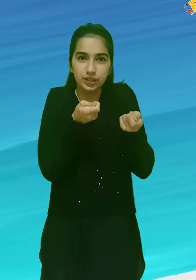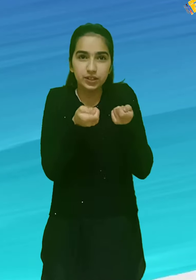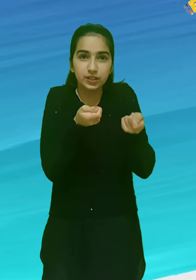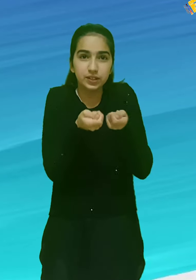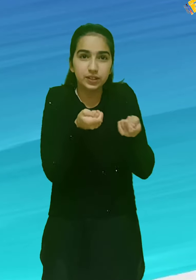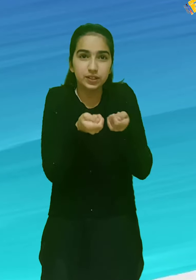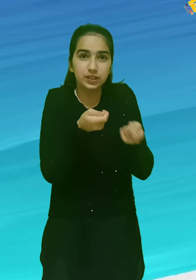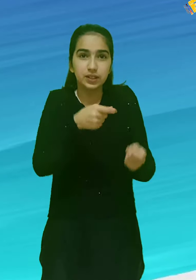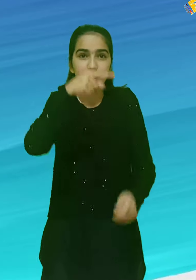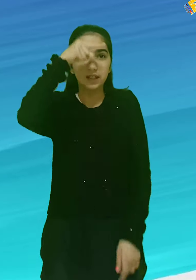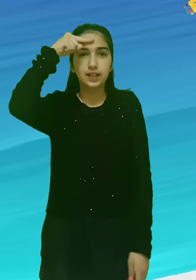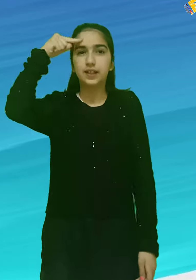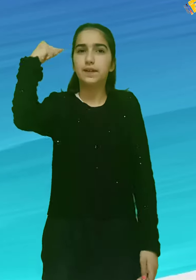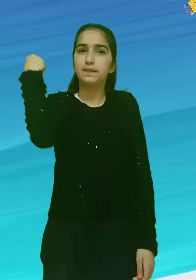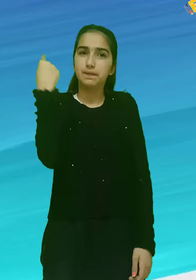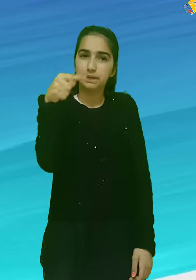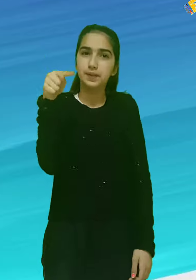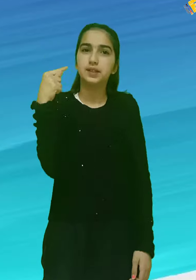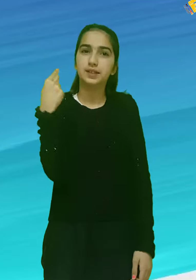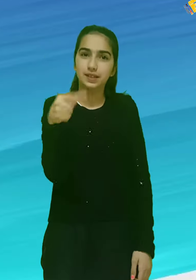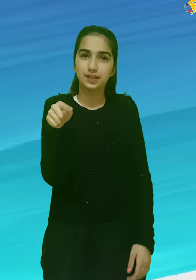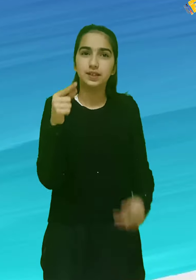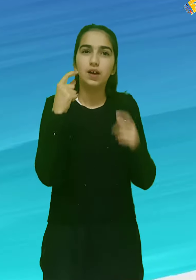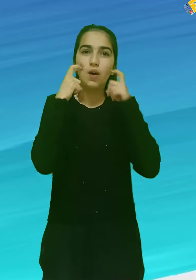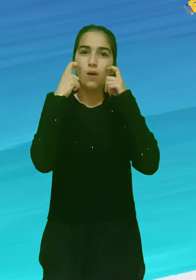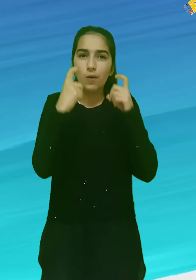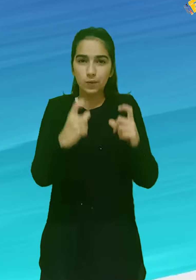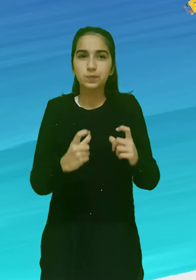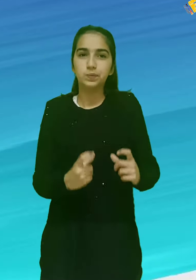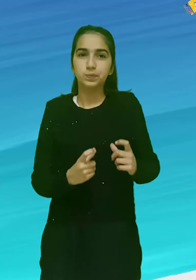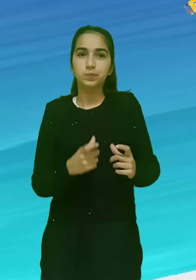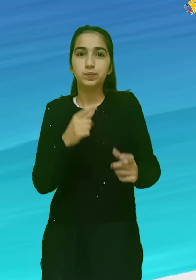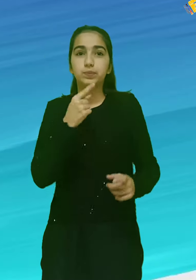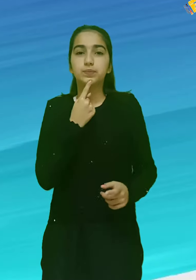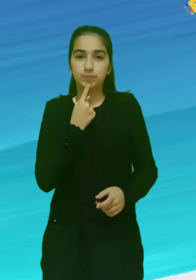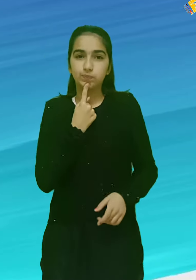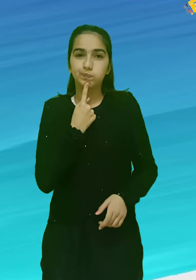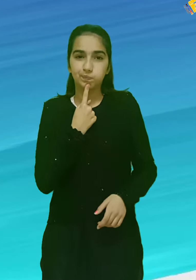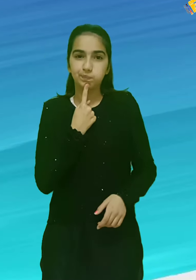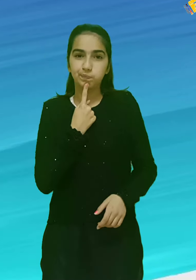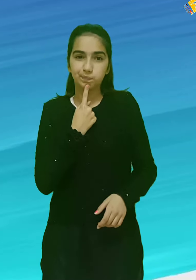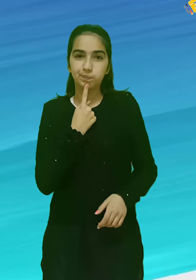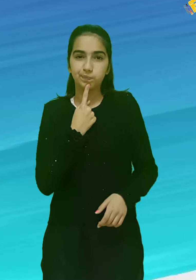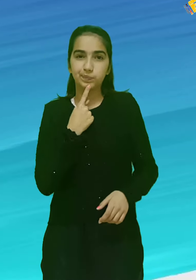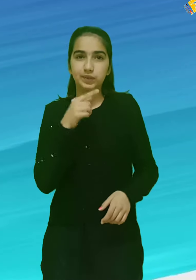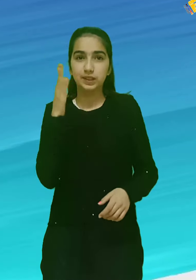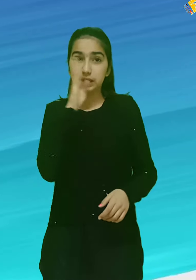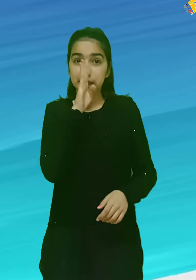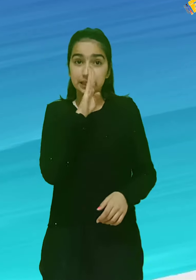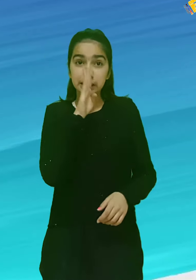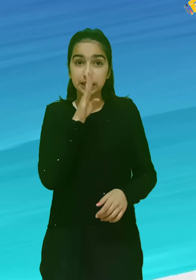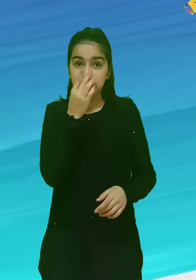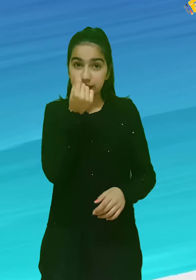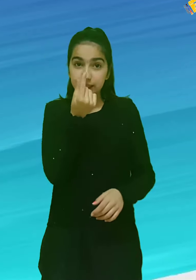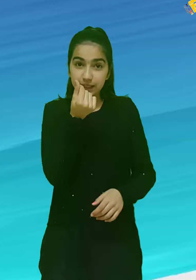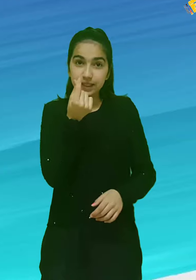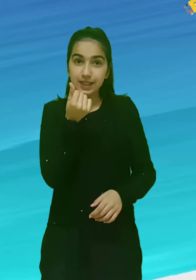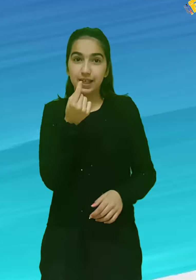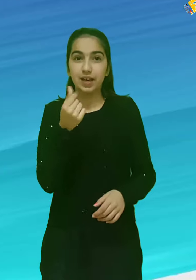É uma tarefa difícil e que precisa de muito controle. Se gastarmos menos do que ganhamos, temos um saldo positivo e